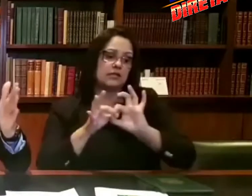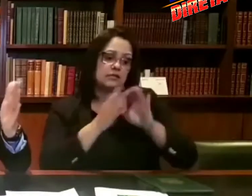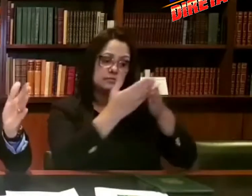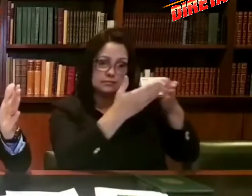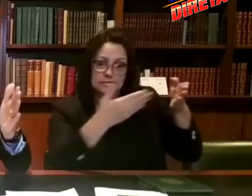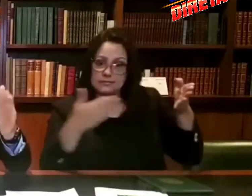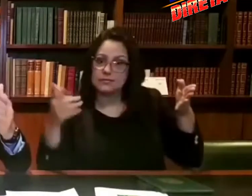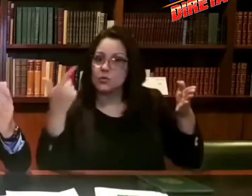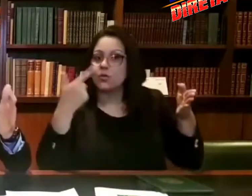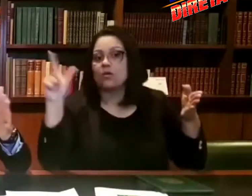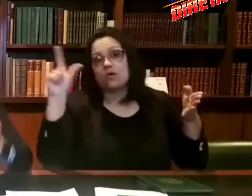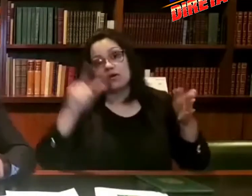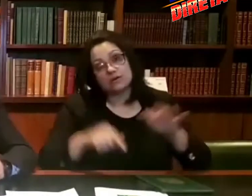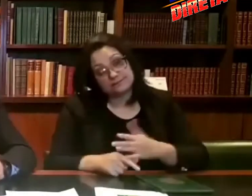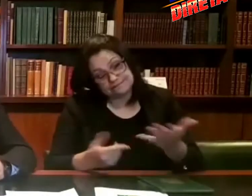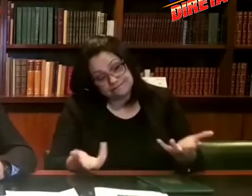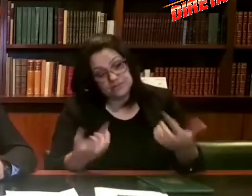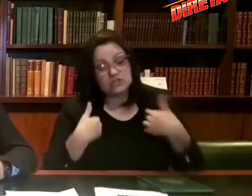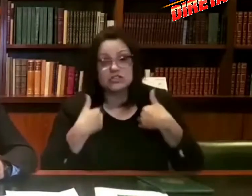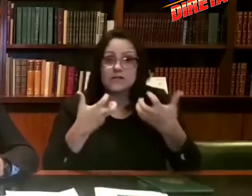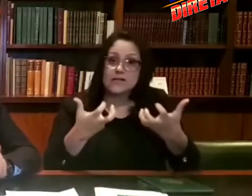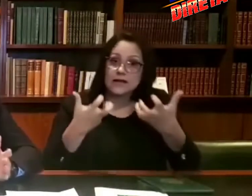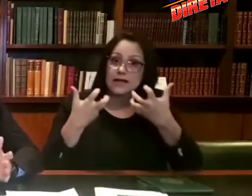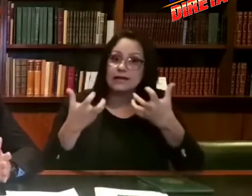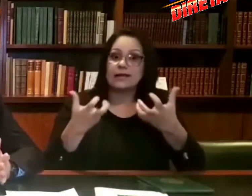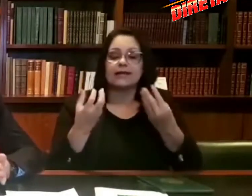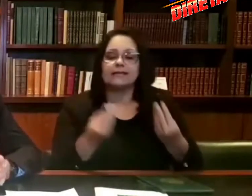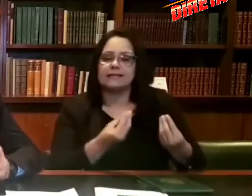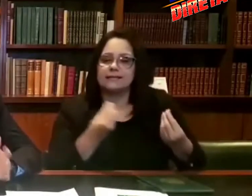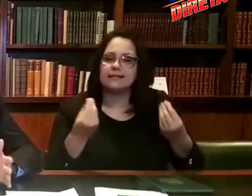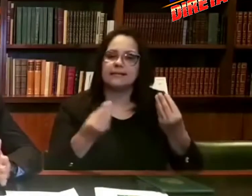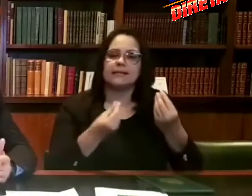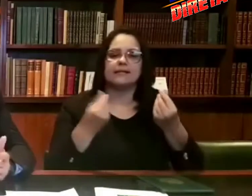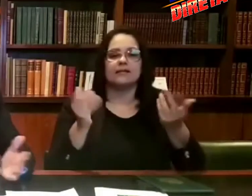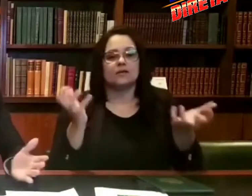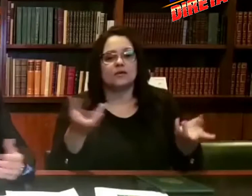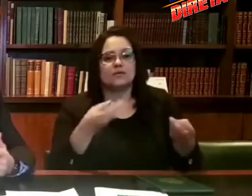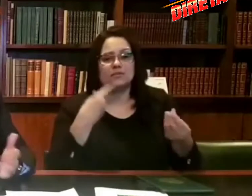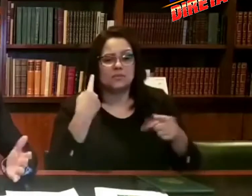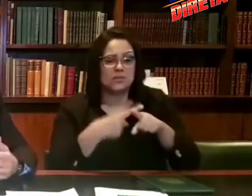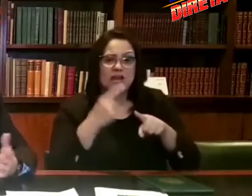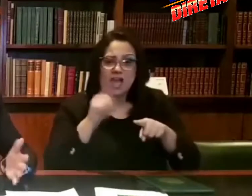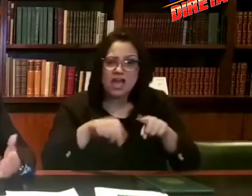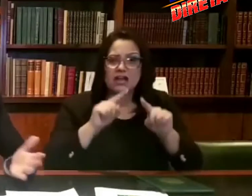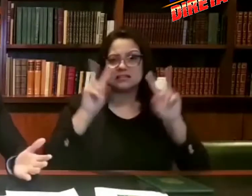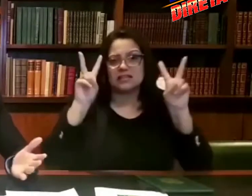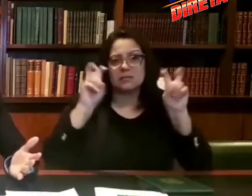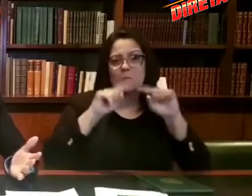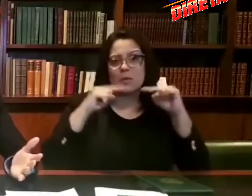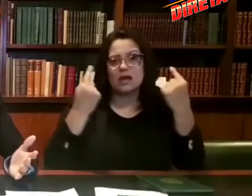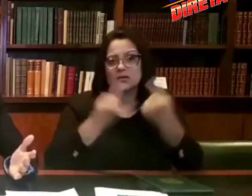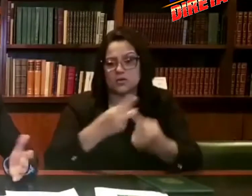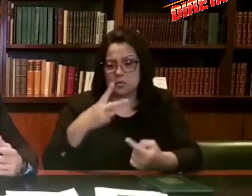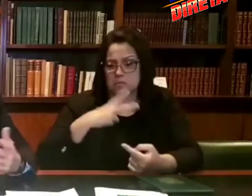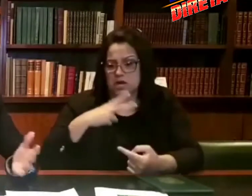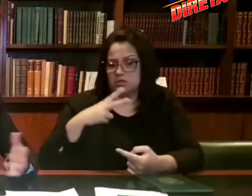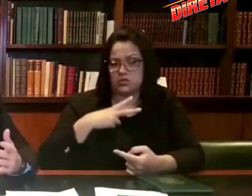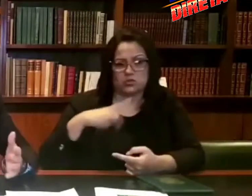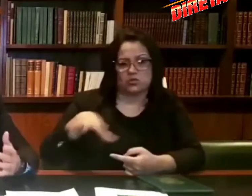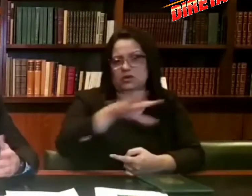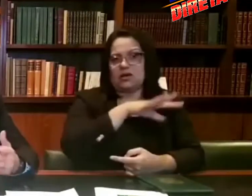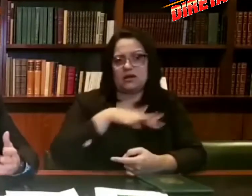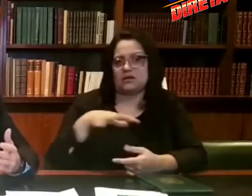a gente vai brigar, a gente espera que haja sensibilidade do relator, que é uma reunião reservada nossa, não tem